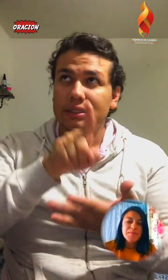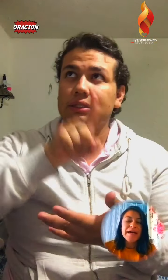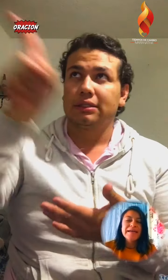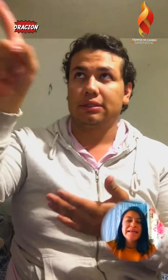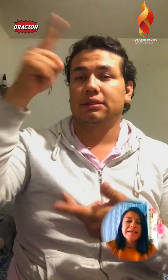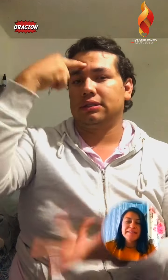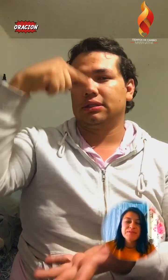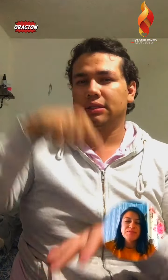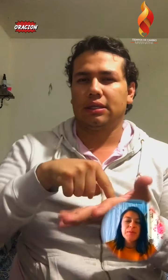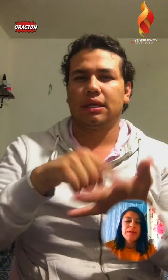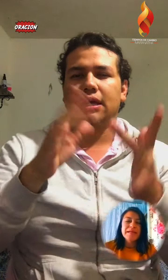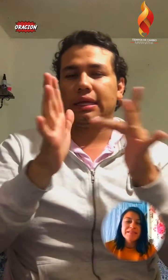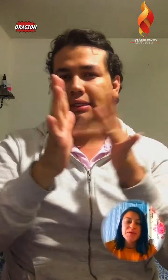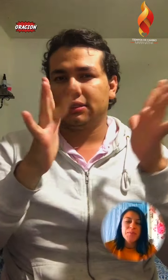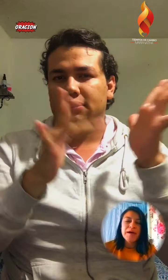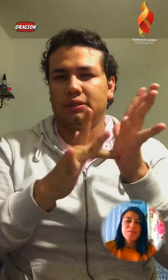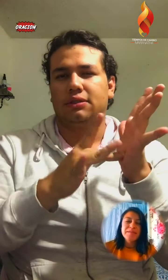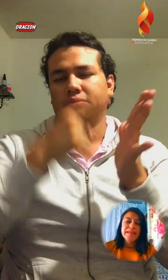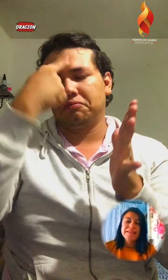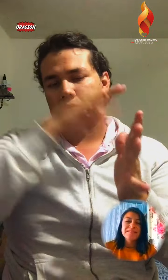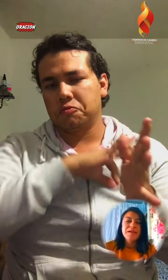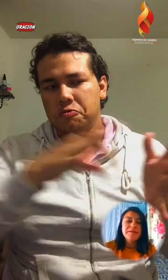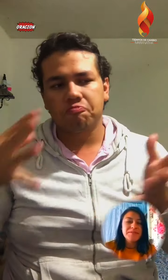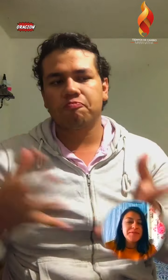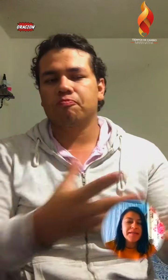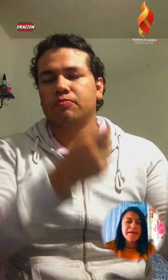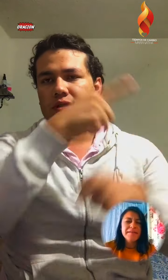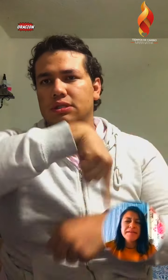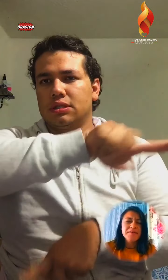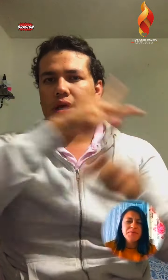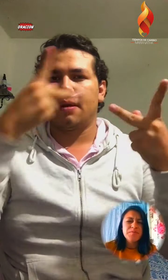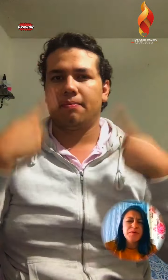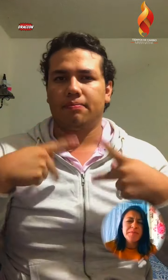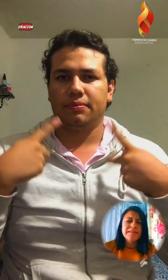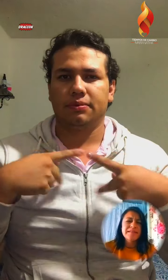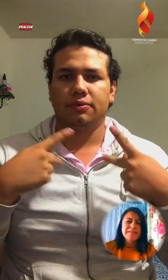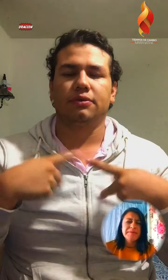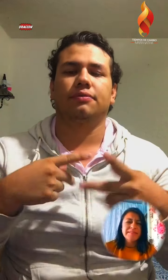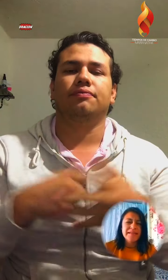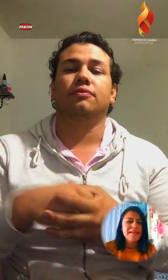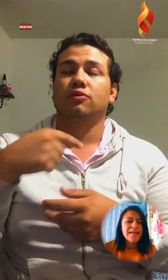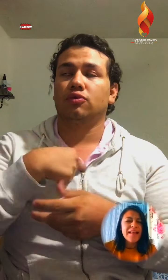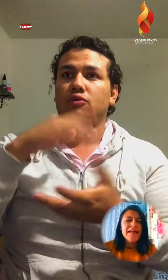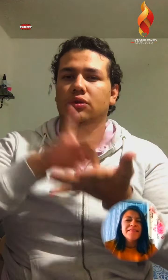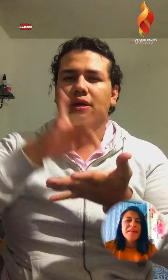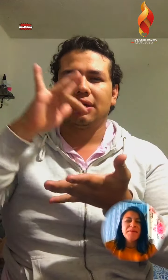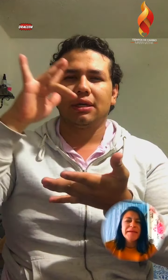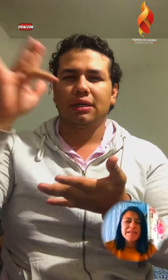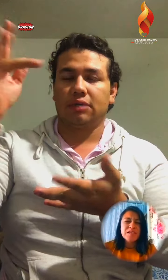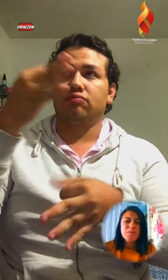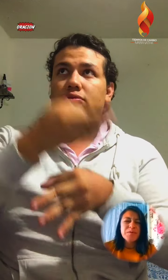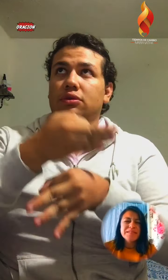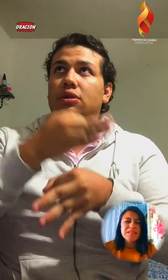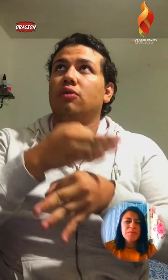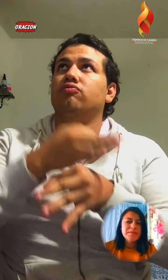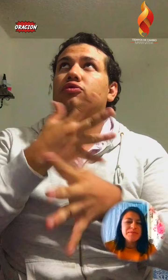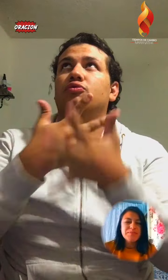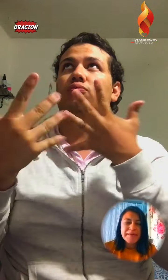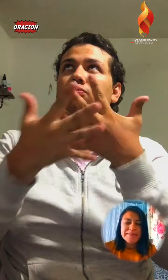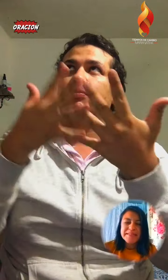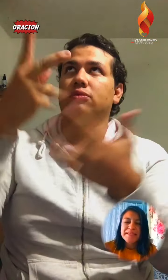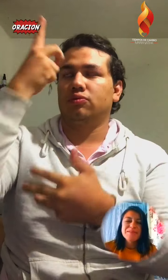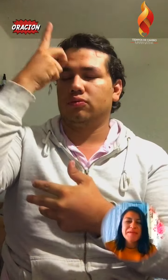ti, puedan creer en Jesús como el Cristo y puedan obtener esa salvación tan grande que tú nos prometes a través de Él. Te doy gracias, pongo este tiempo